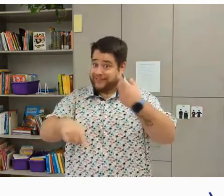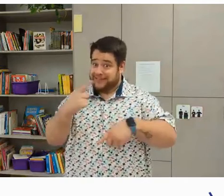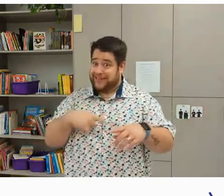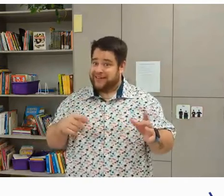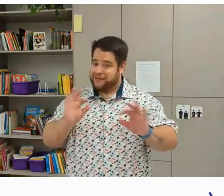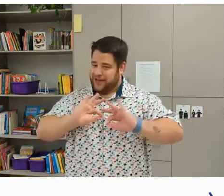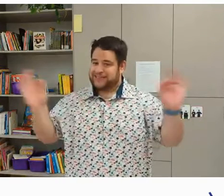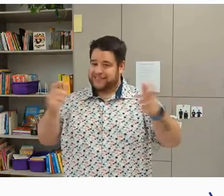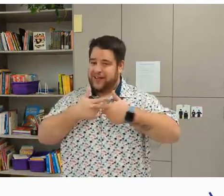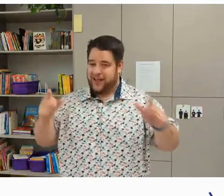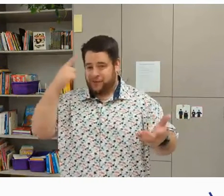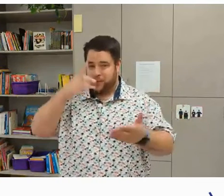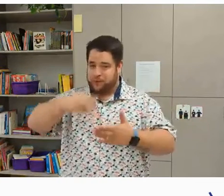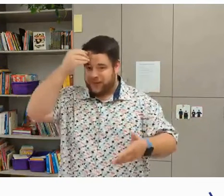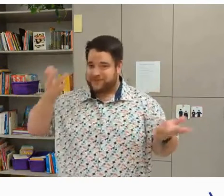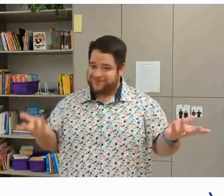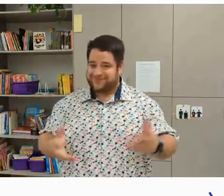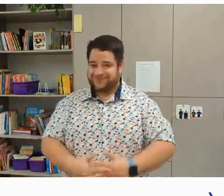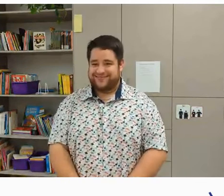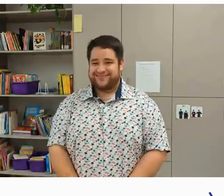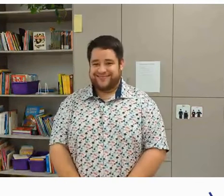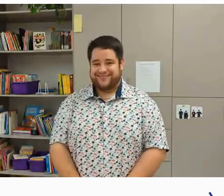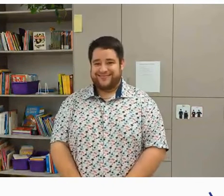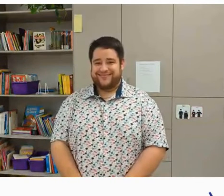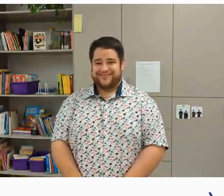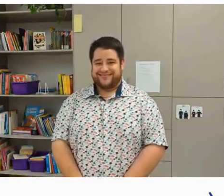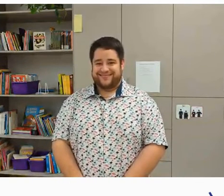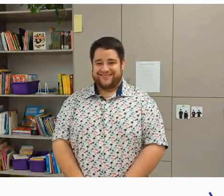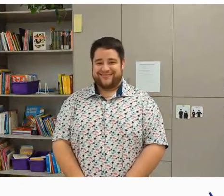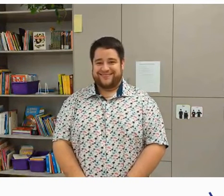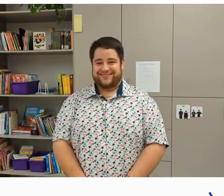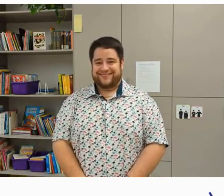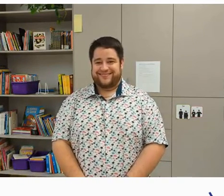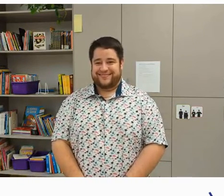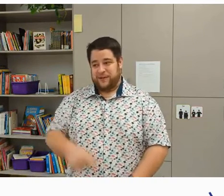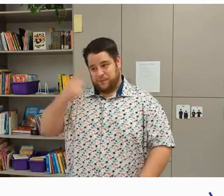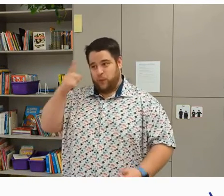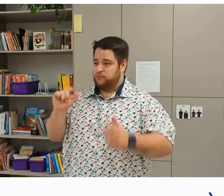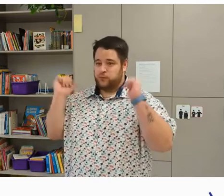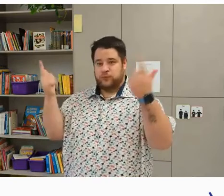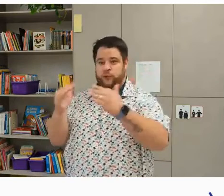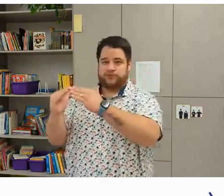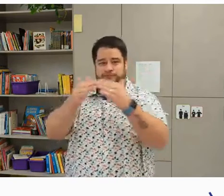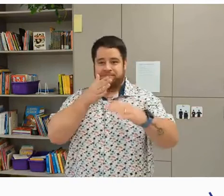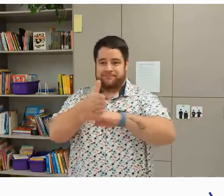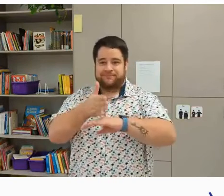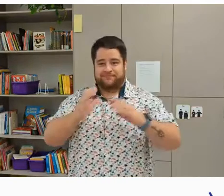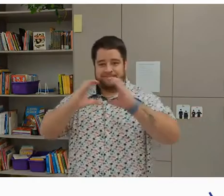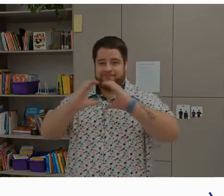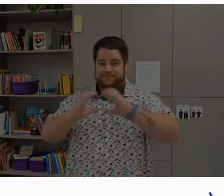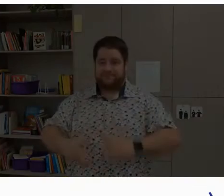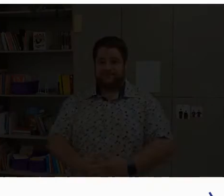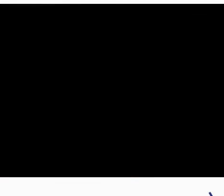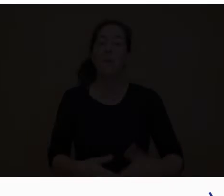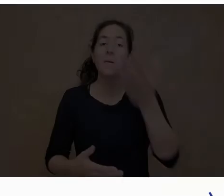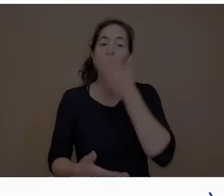une excellente langue à apprendre. Puis après, l'accessibilité sera plus facile pour la communication et l'égalité. Eh bien,